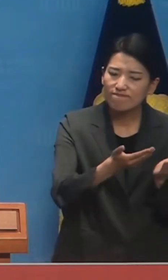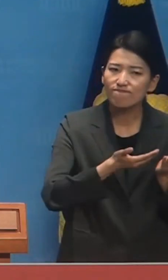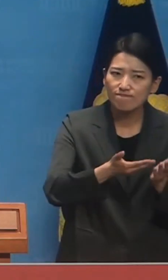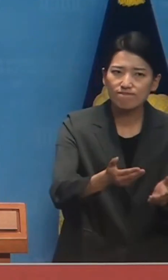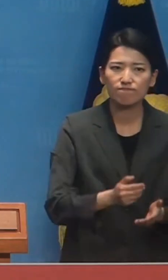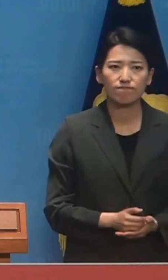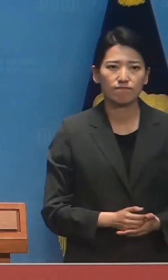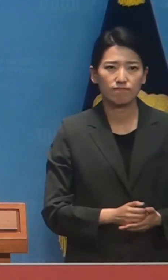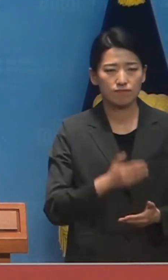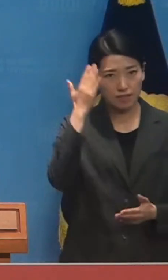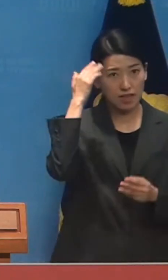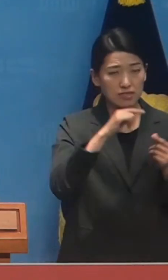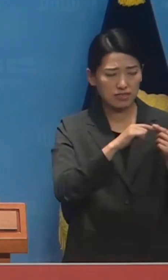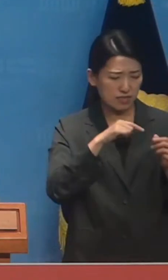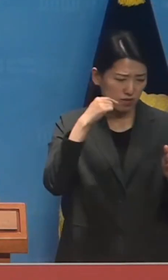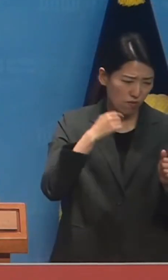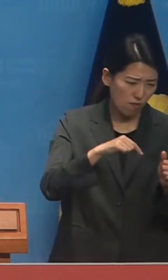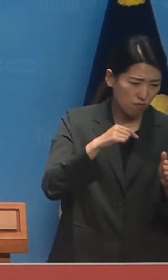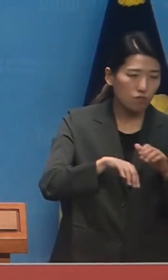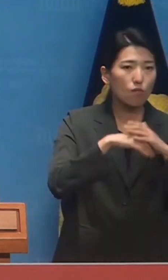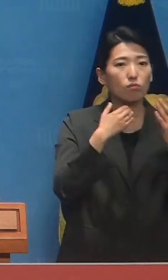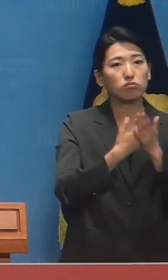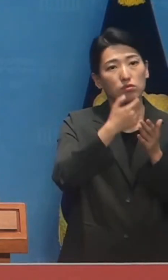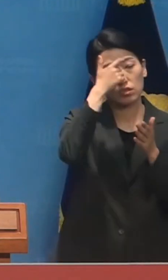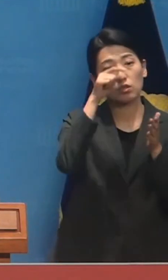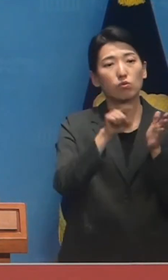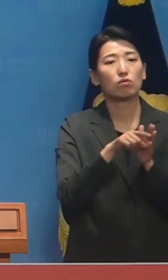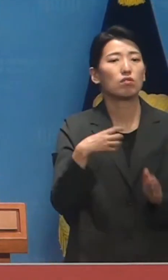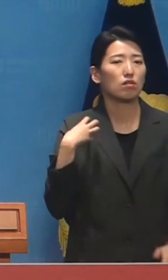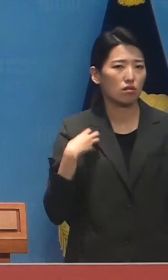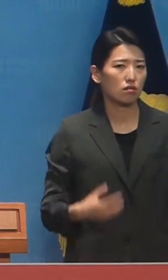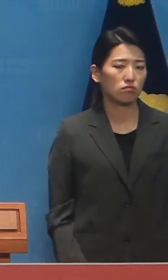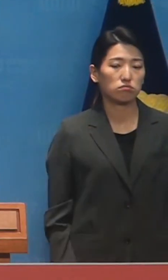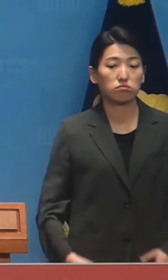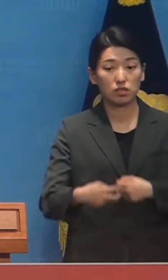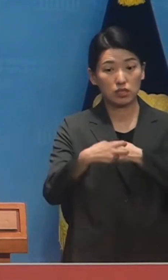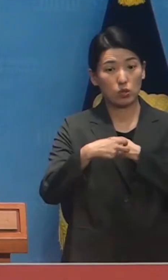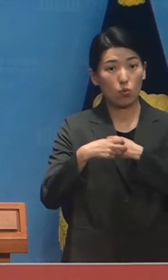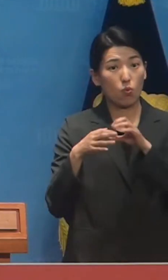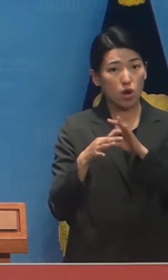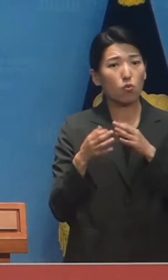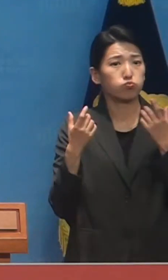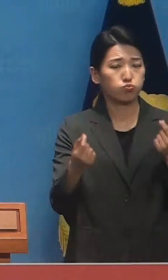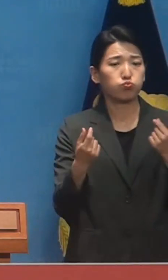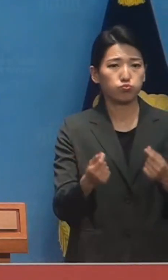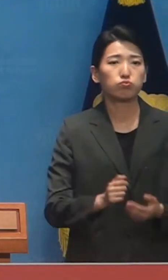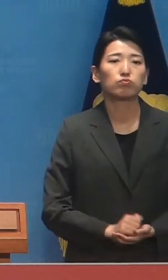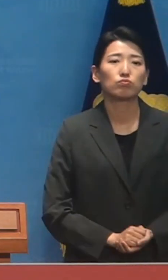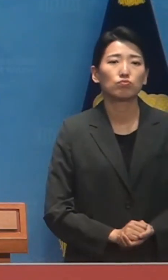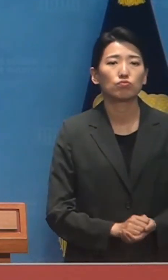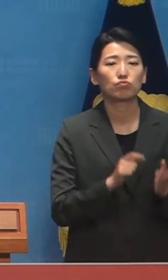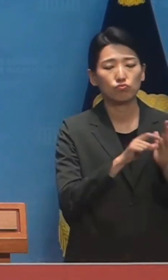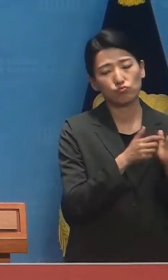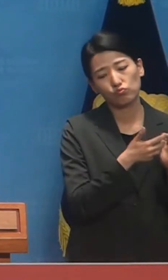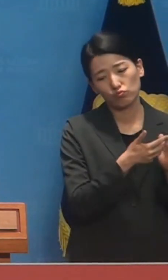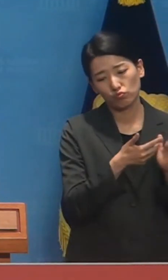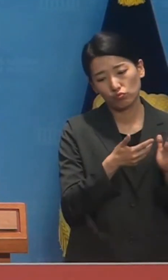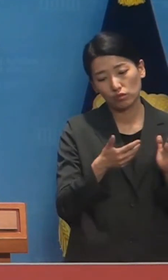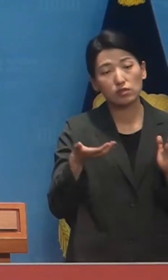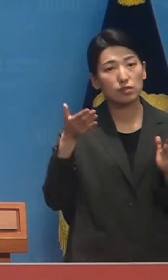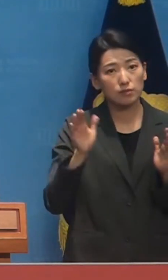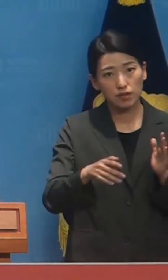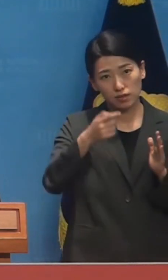읽기도 해줬고 이것도 다 기독교가 했던 역할입니다. 의료 분야 역시 마찬가지입니다. 세월이 지나서도